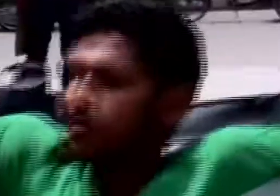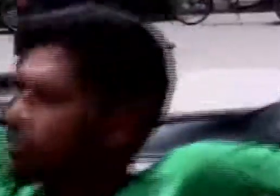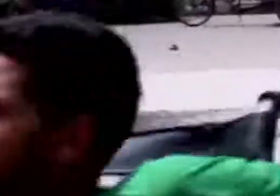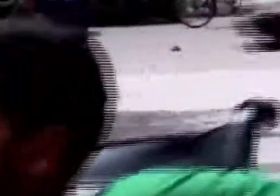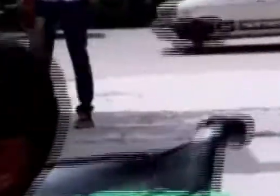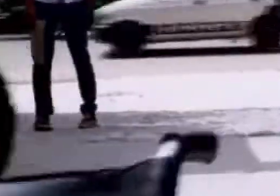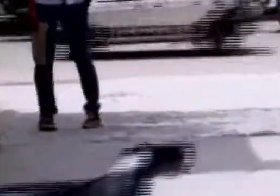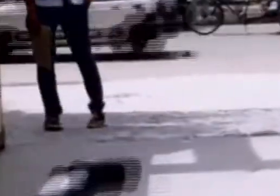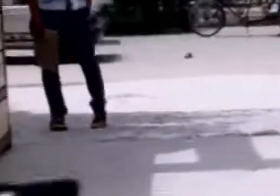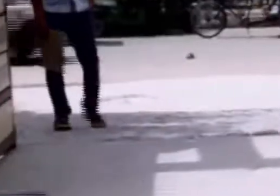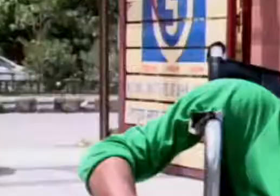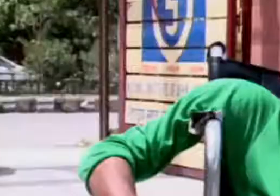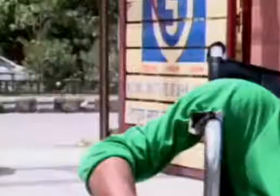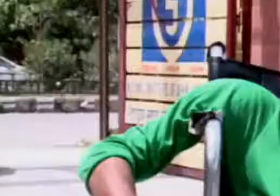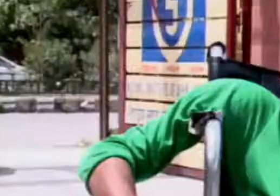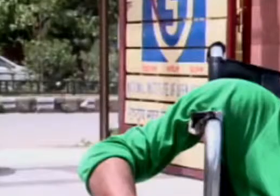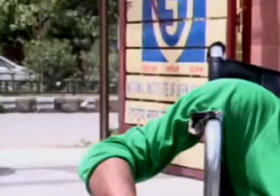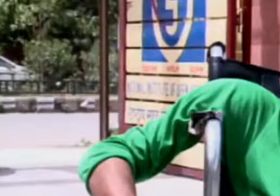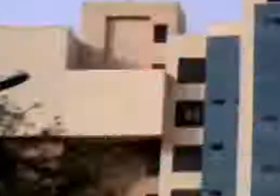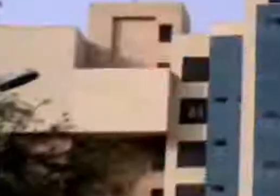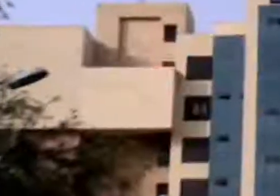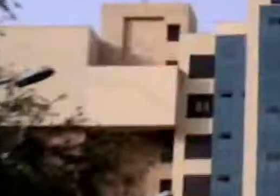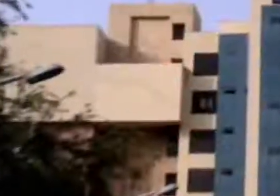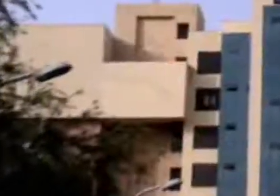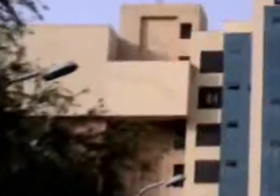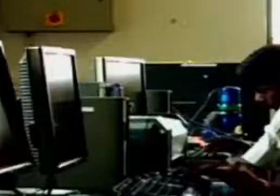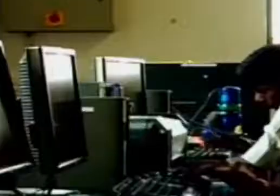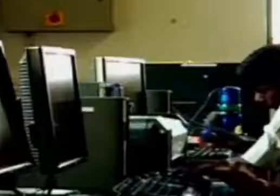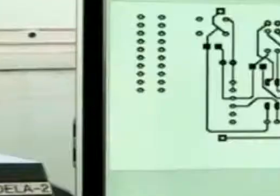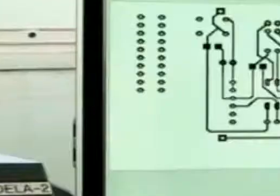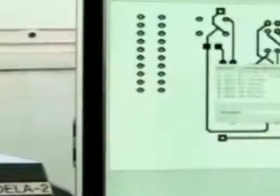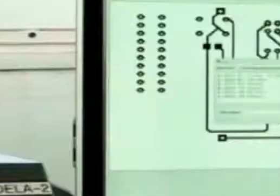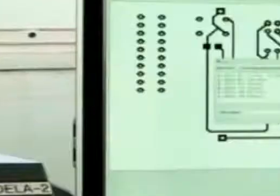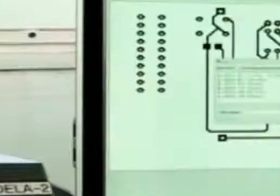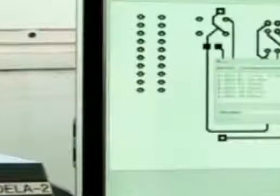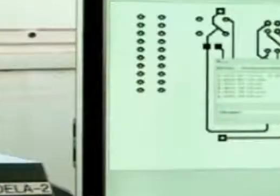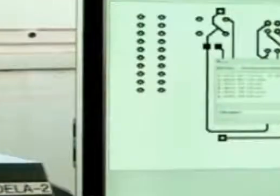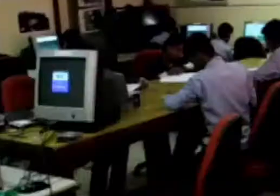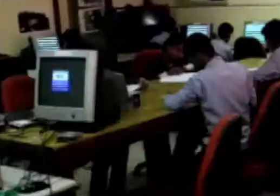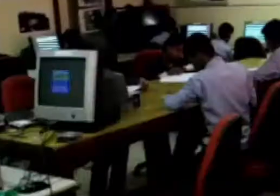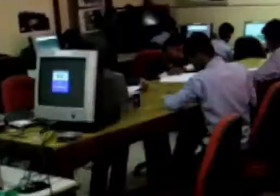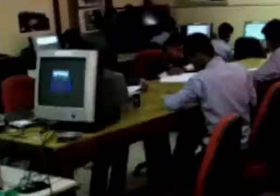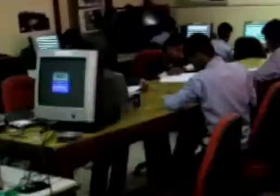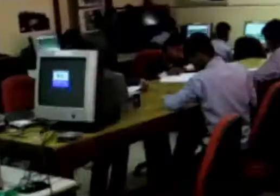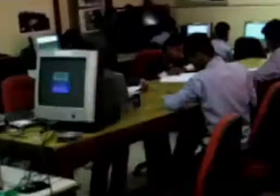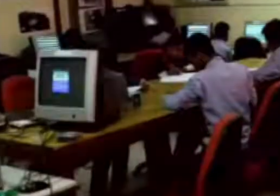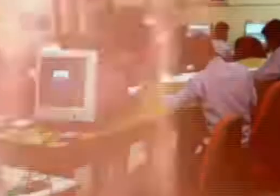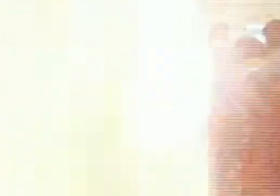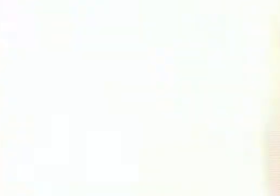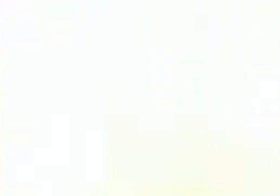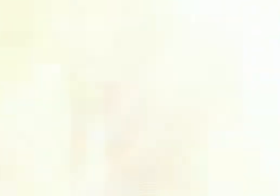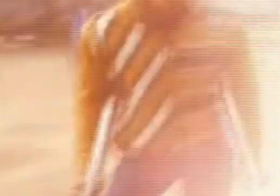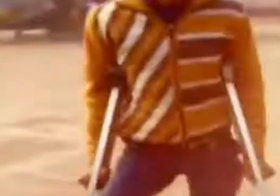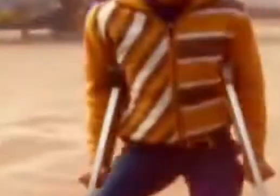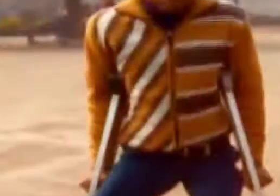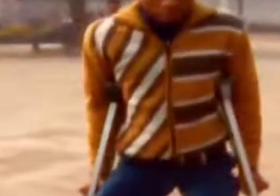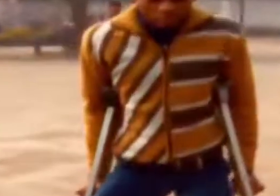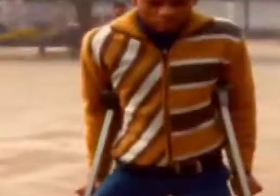करने, हम अपना दीपक मालिक स्वयं बने हम,